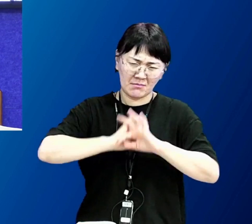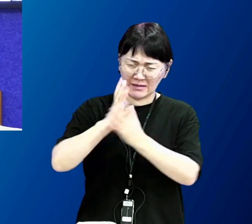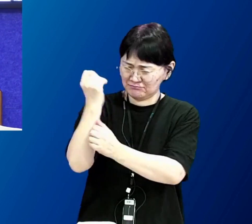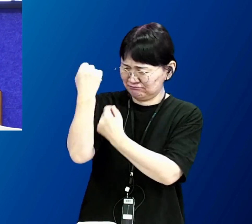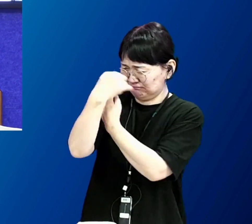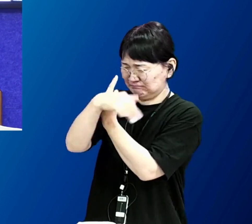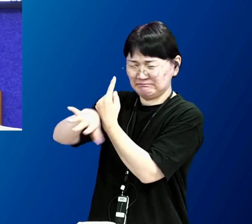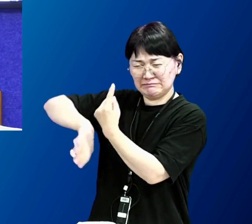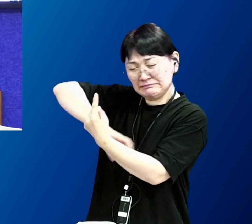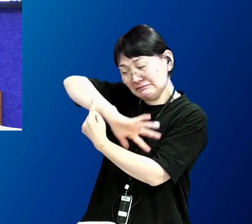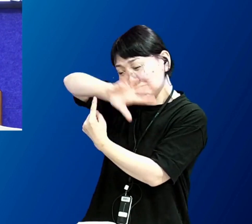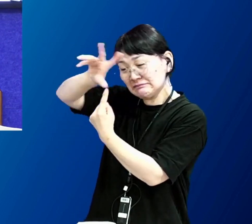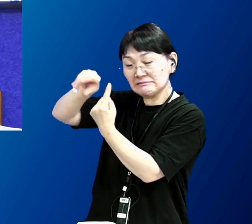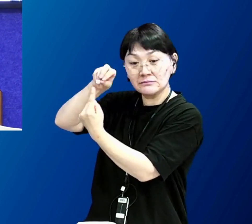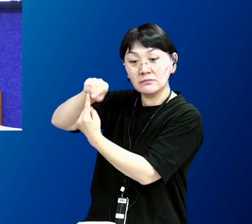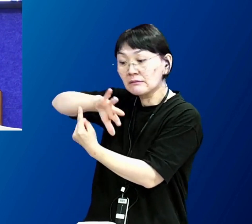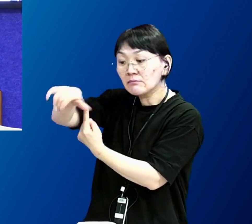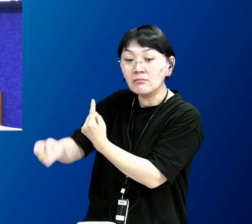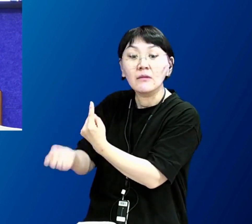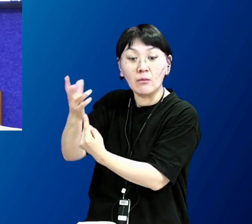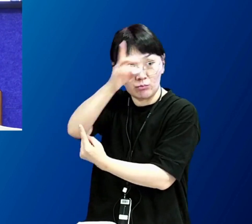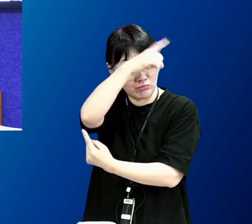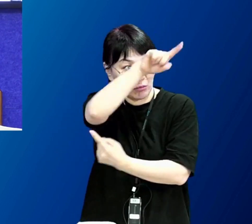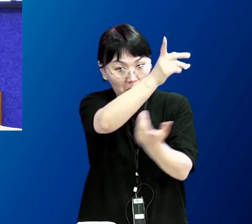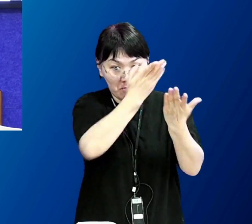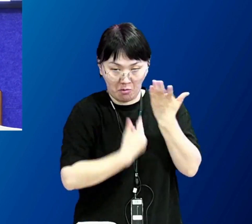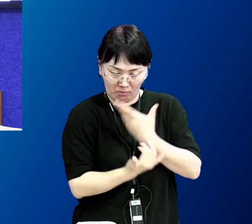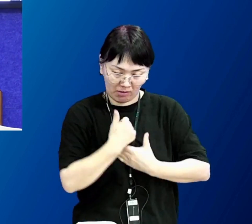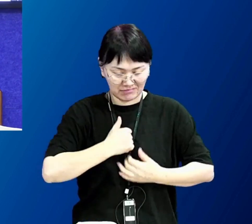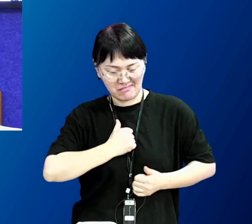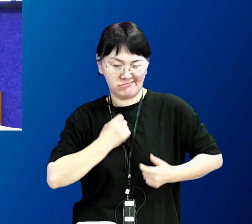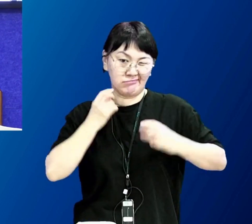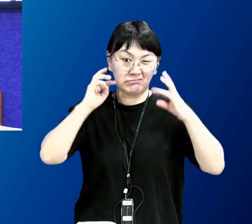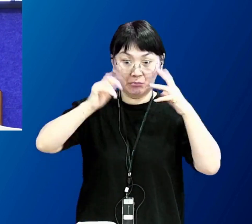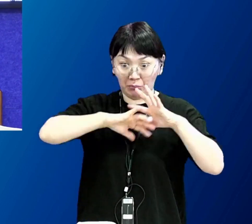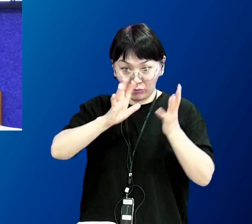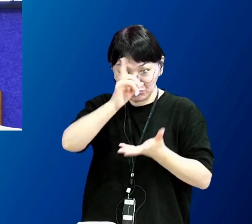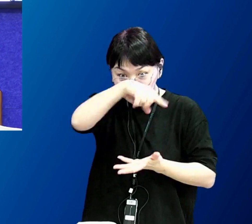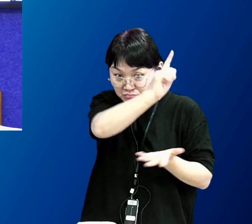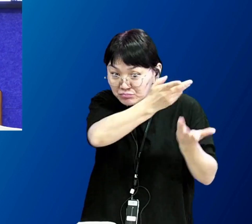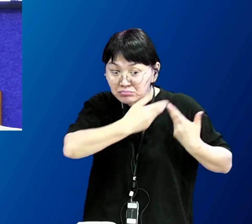нь бахархлан эцгээс биш харин энэ ертөнциос ирсэн юм аа.